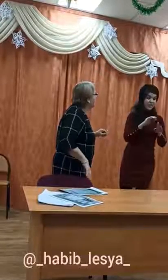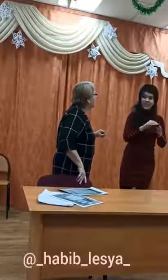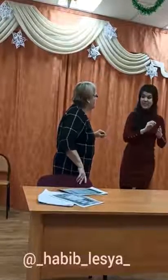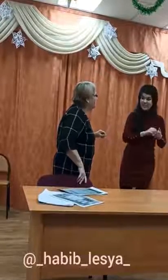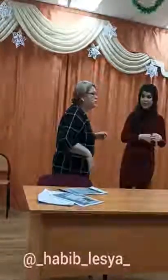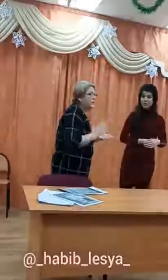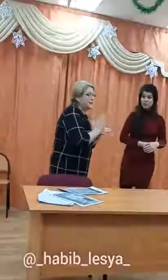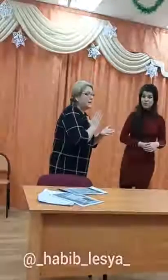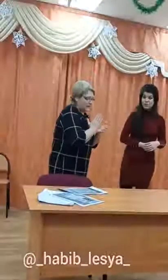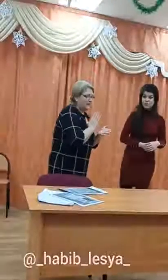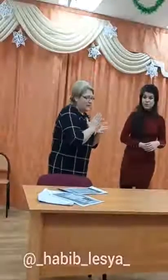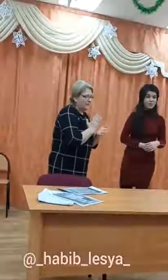Какой-то. А, кот. Кот. Есть, да.